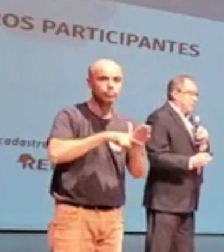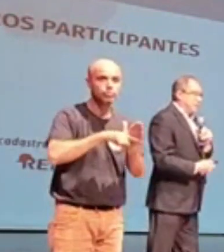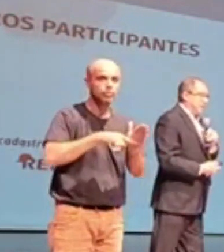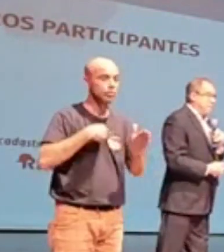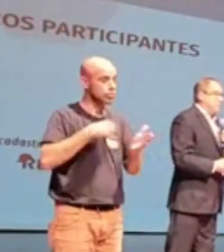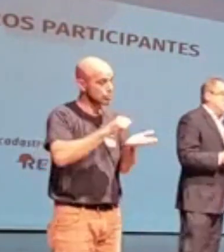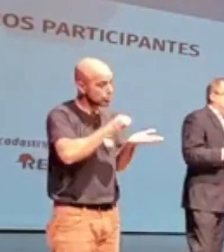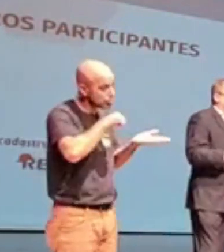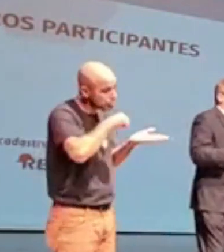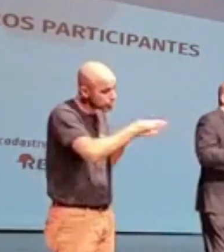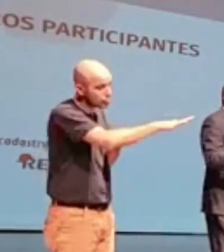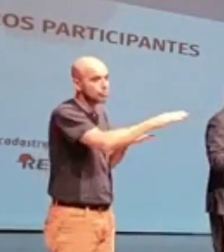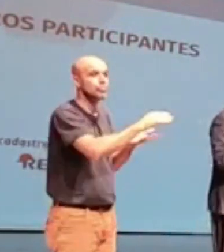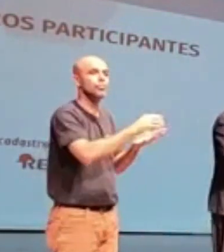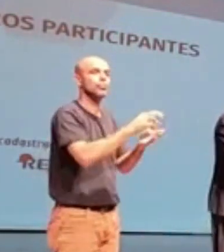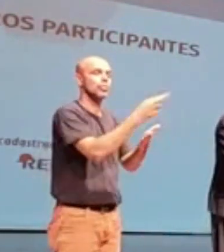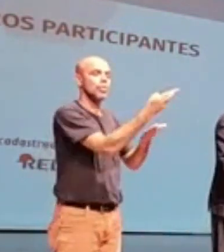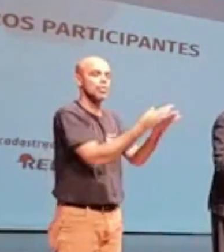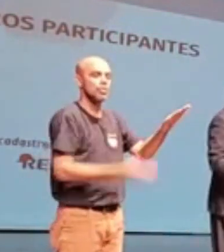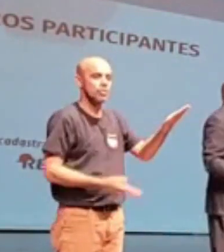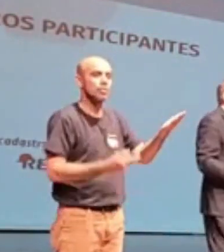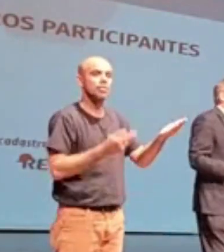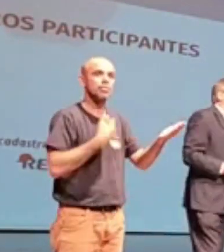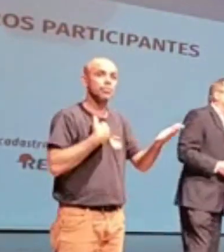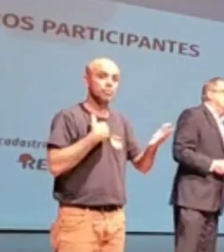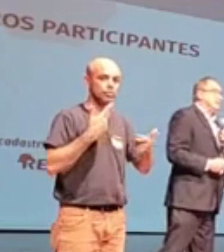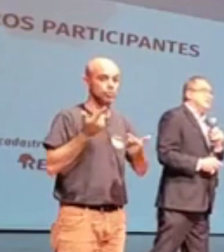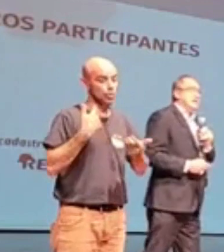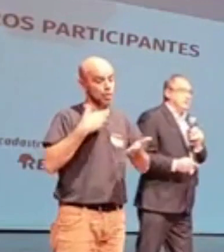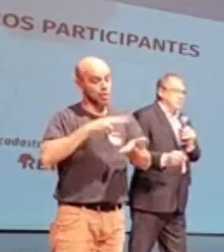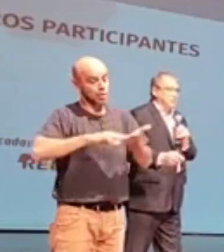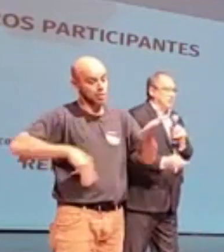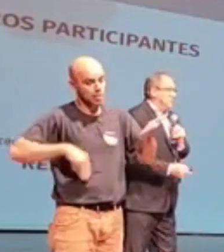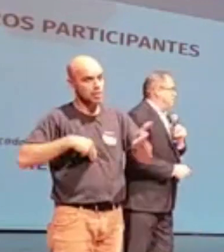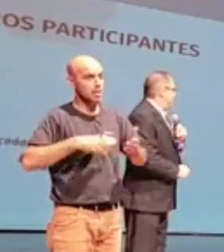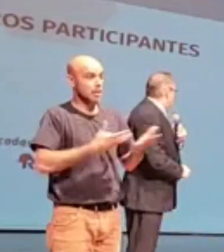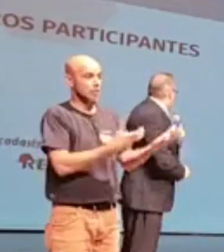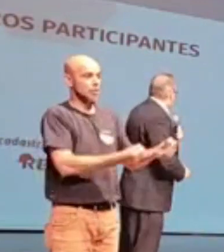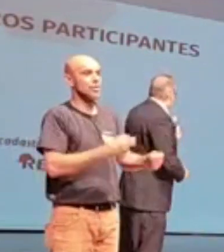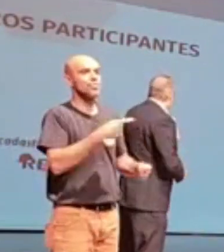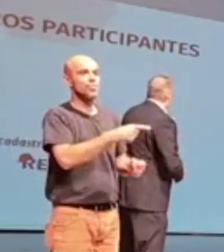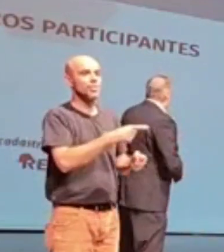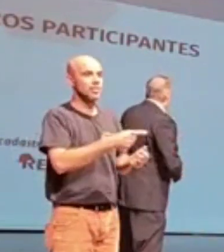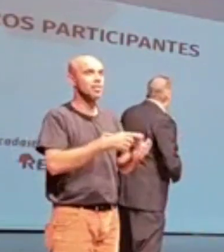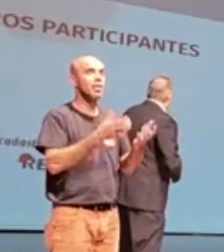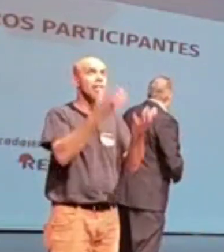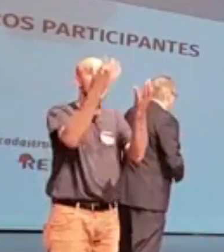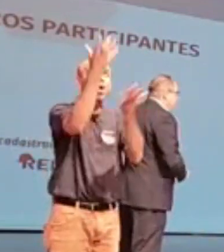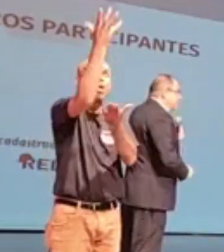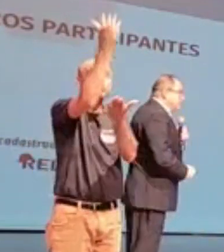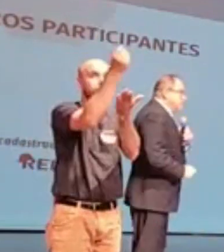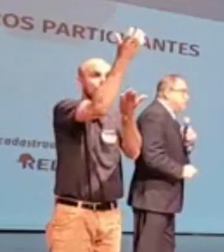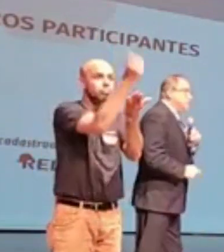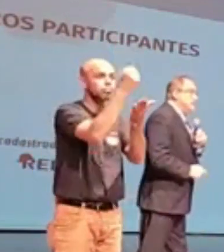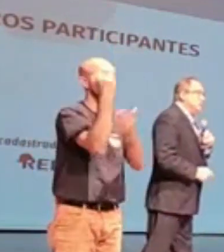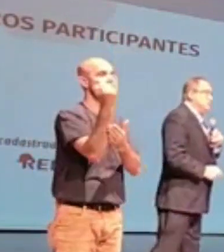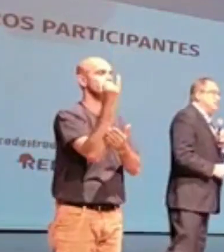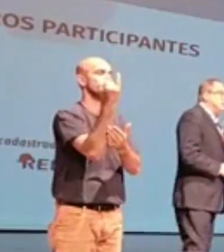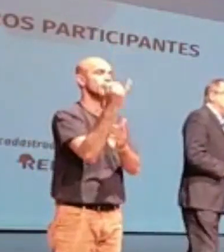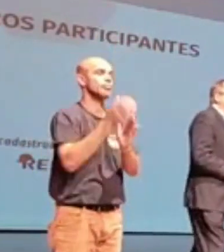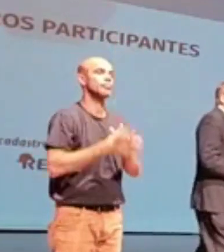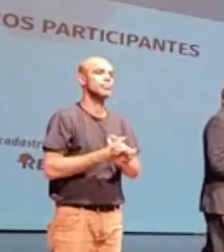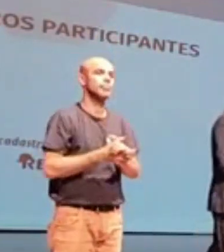foi para o REDCap, fala assim, puxa, o trabalho tem mais chances de ser aceito, porque foi um banco de dados importante. E a gente